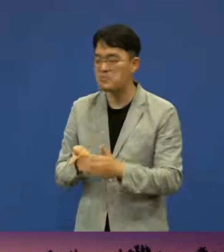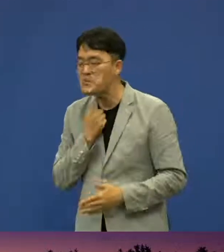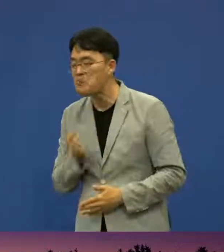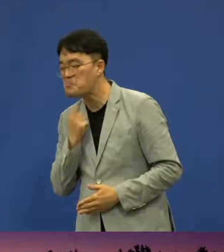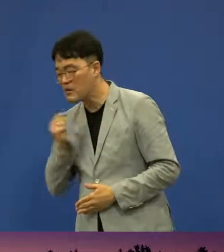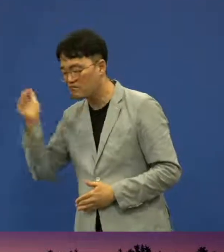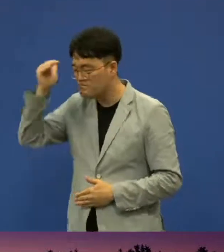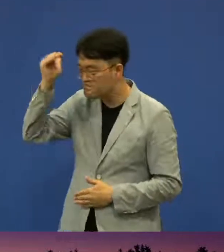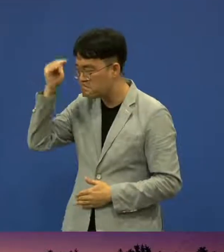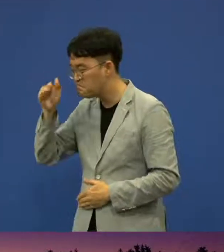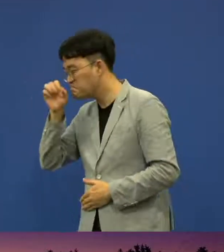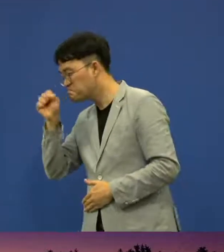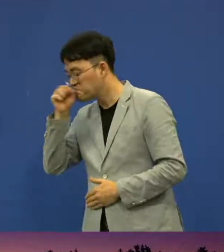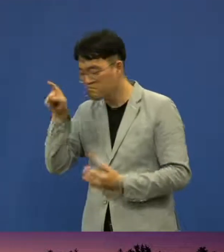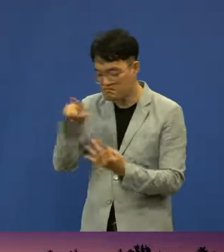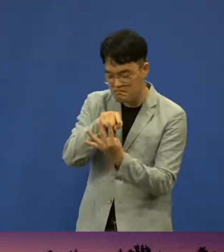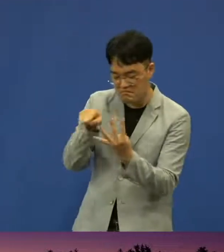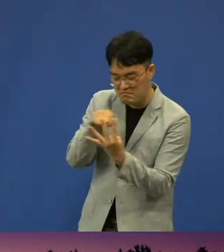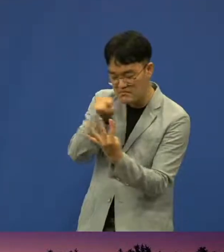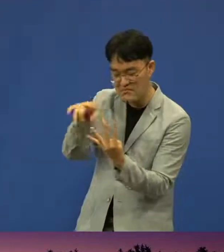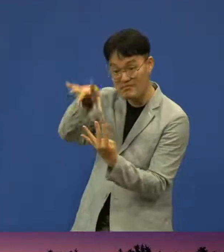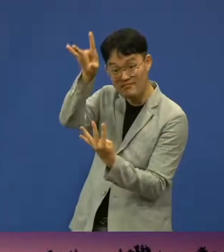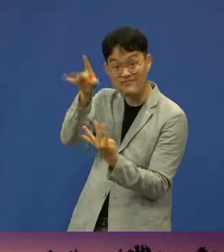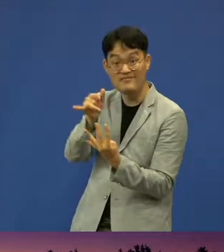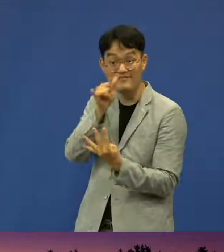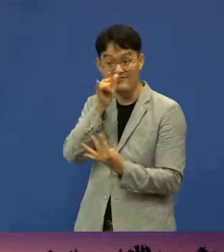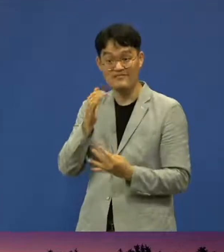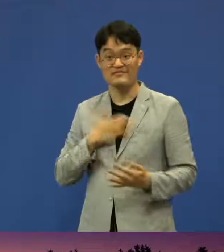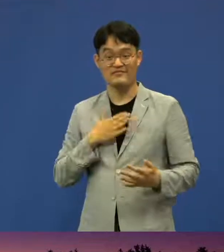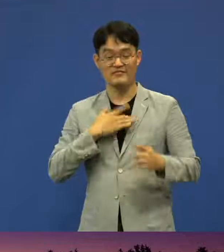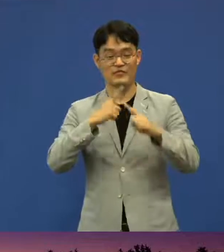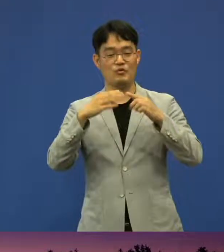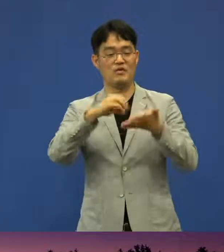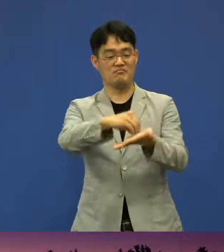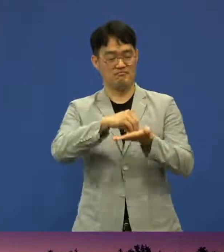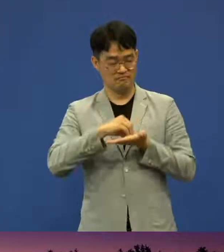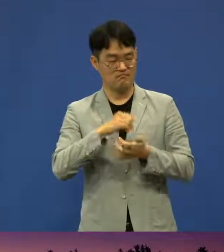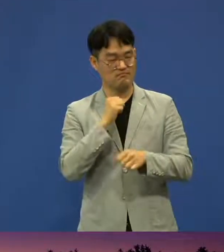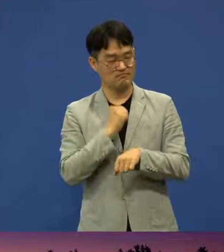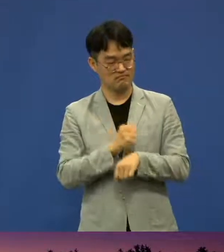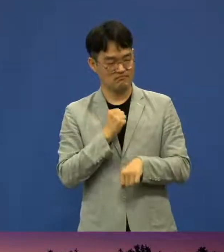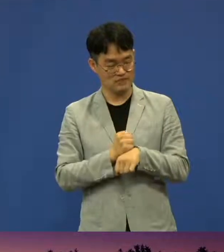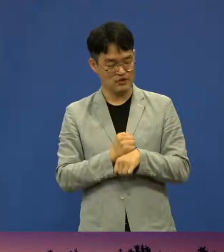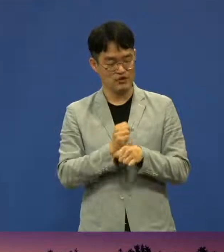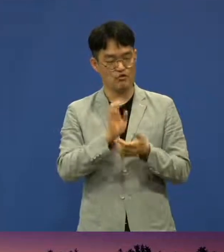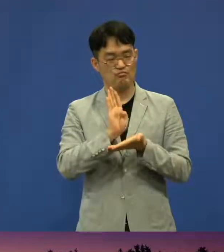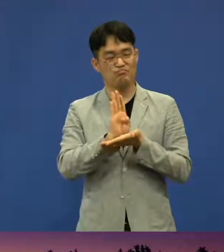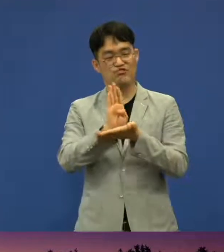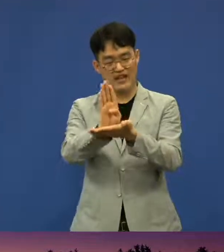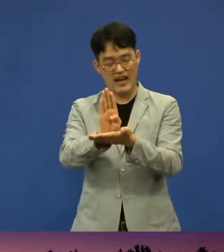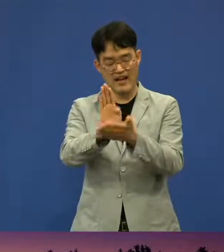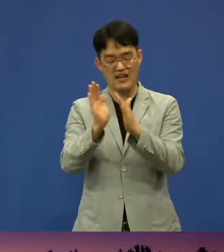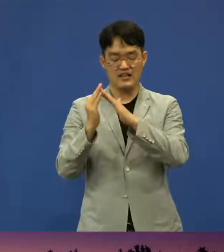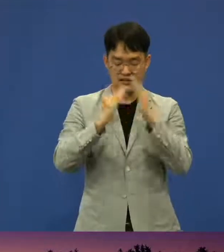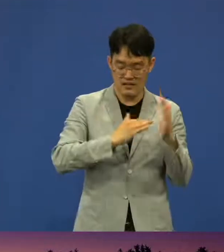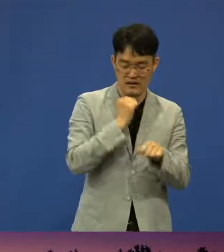저희 교회 새로 등록했던 젊은 부부가 분당에 이사를 와서 그런 결심을 했답니다. 아무튼